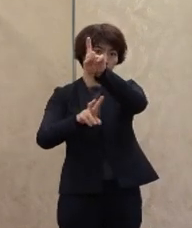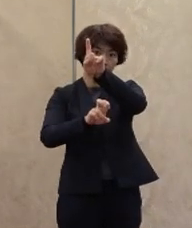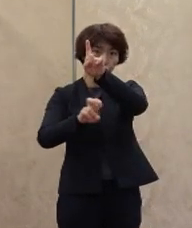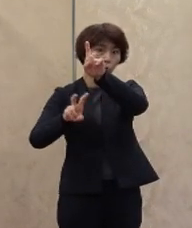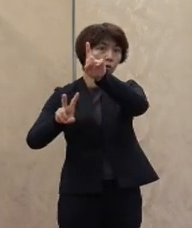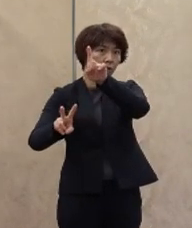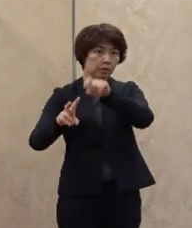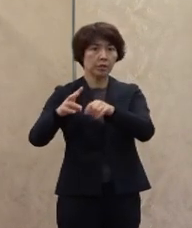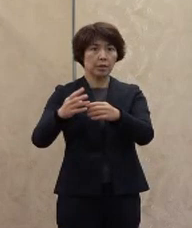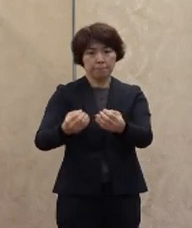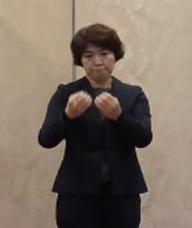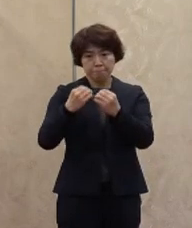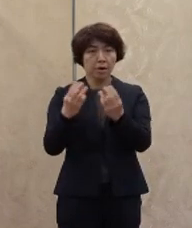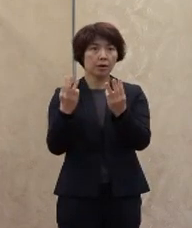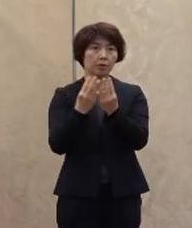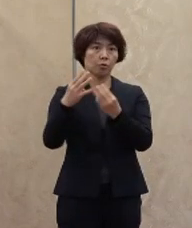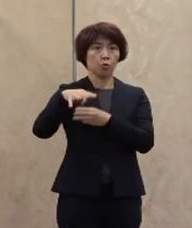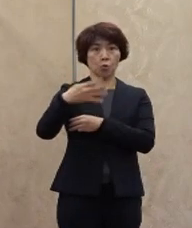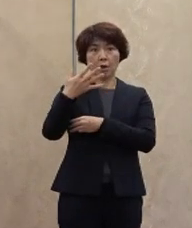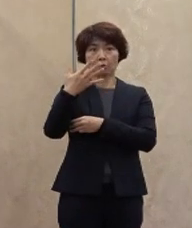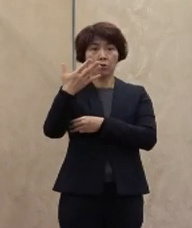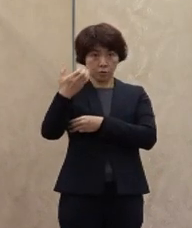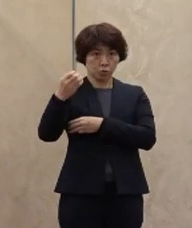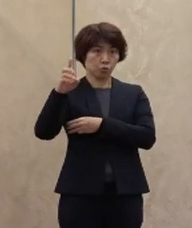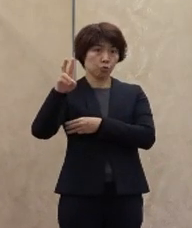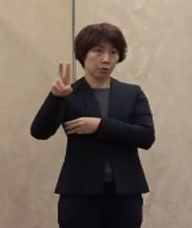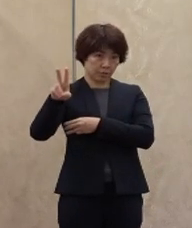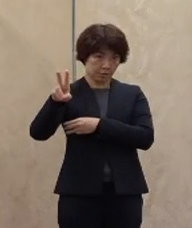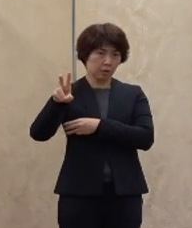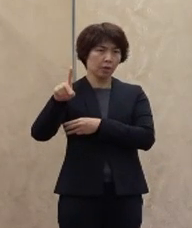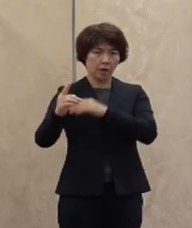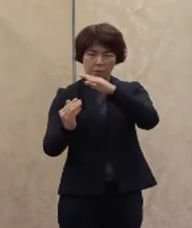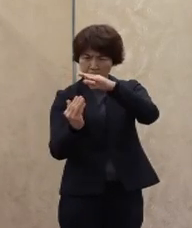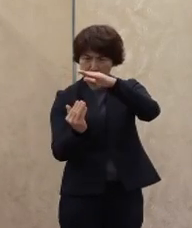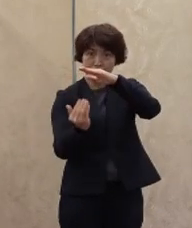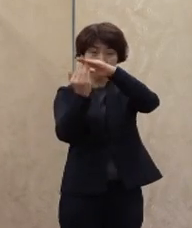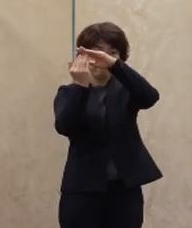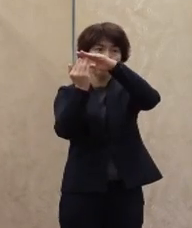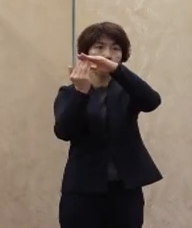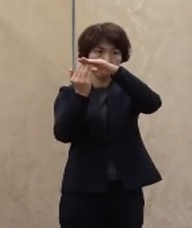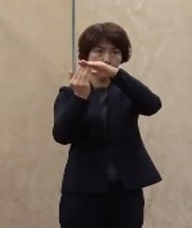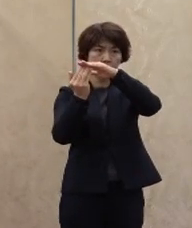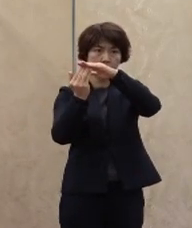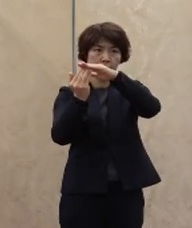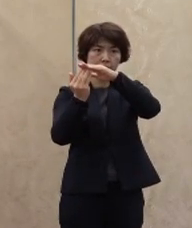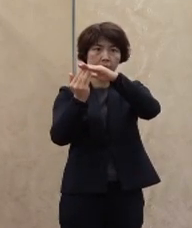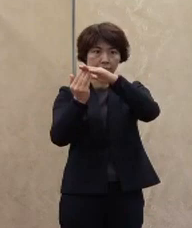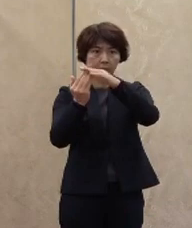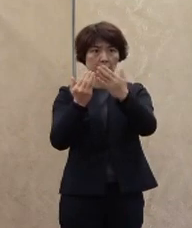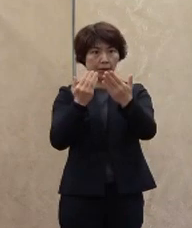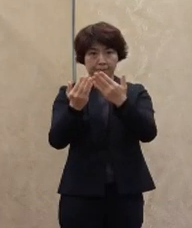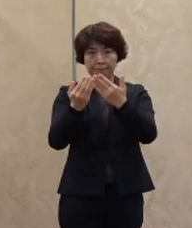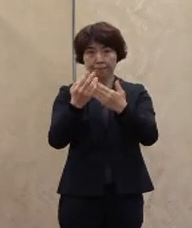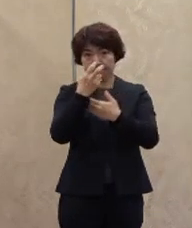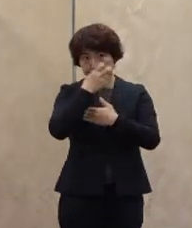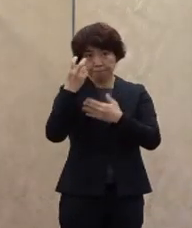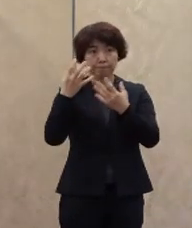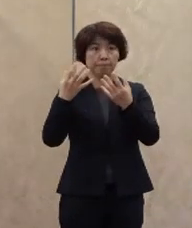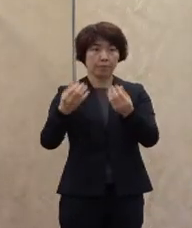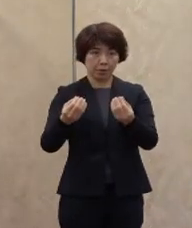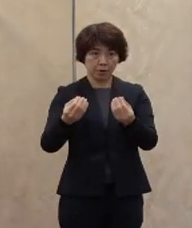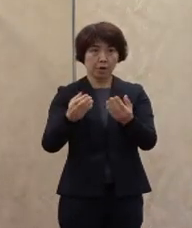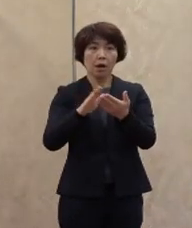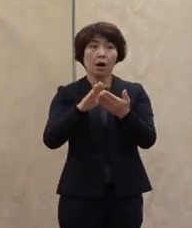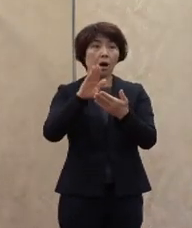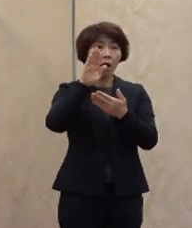に490名ということで、それまでではあの過去最高の陽性者の数字の判明がありました。その後